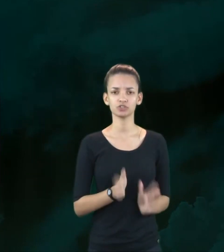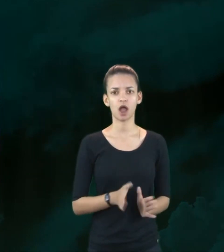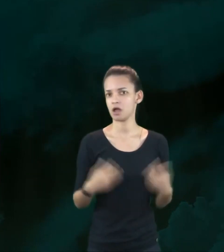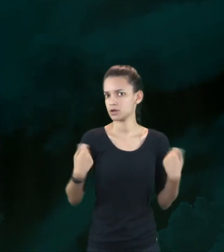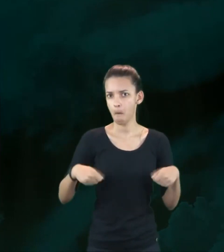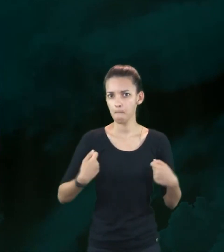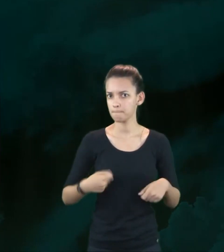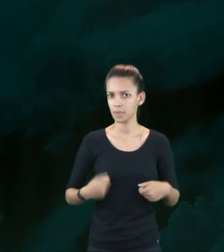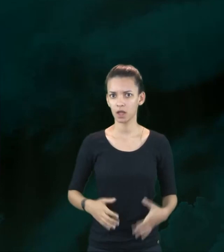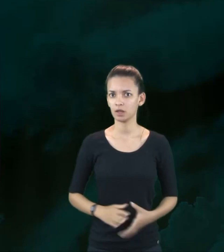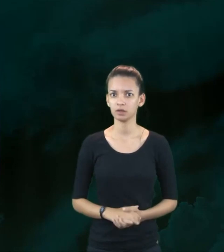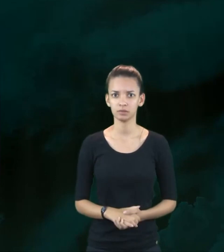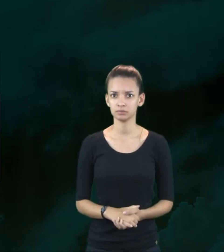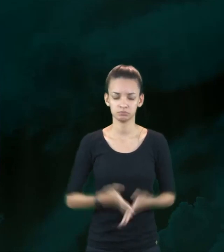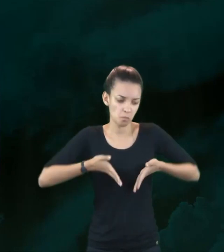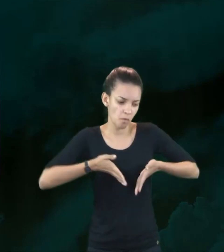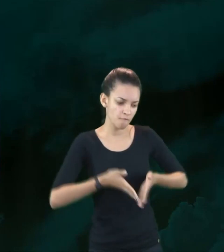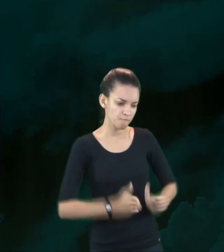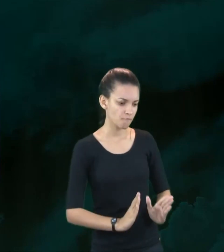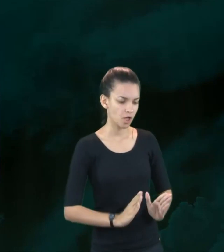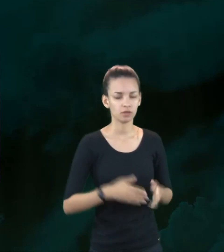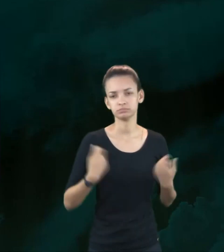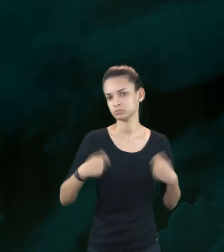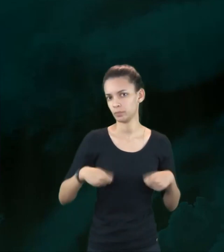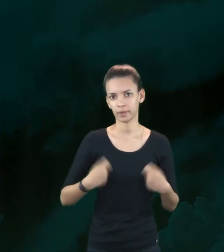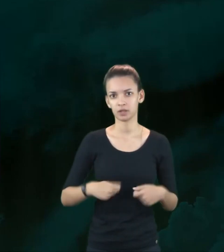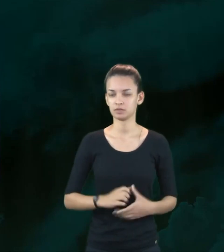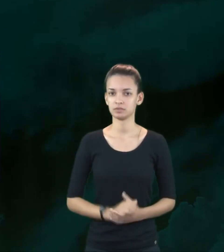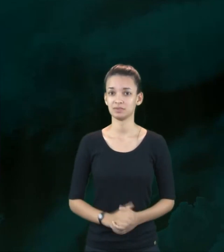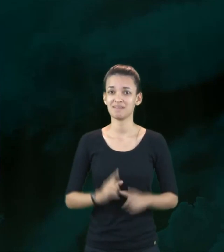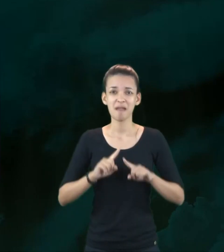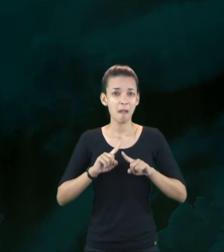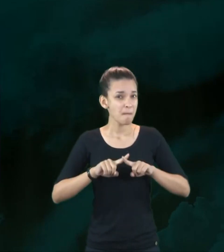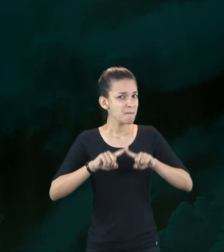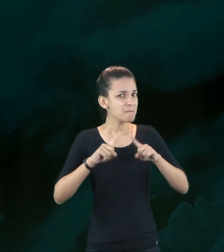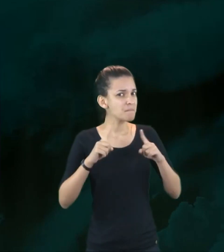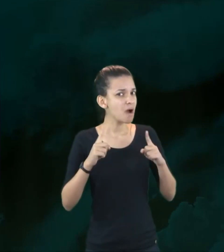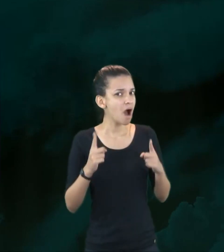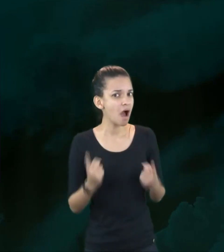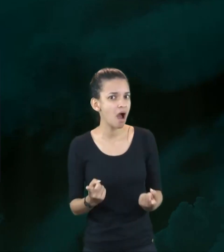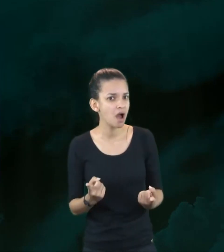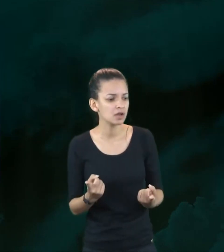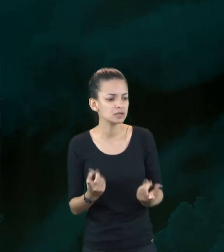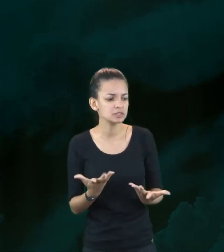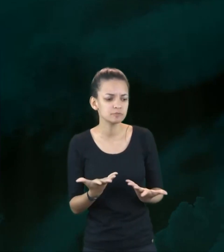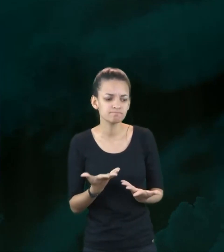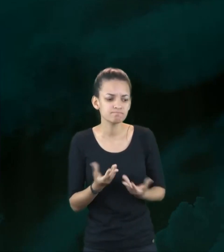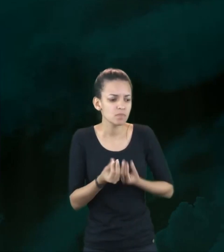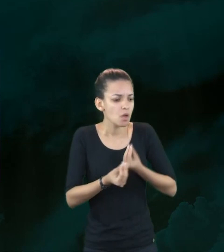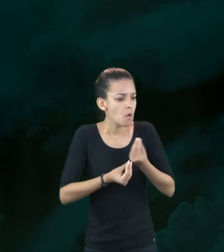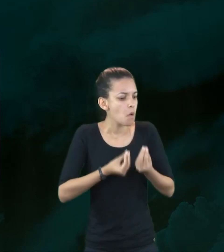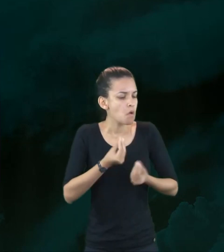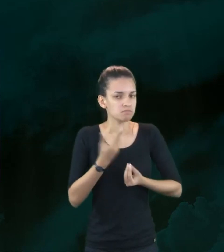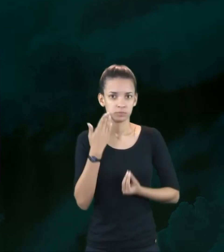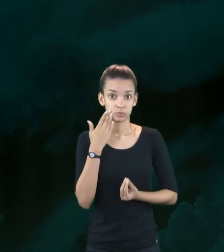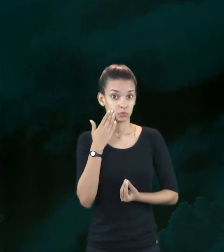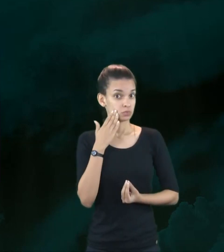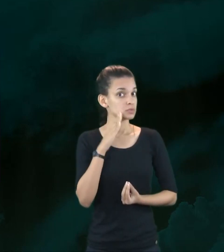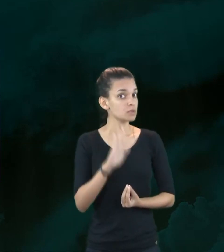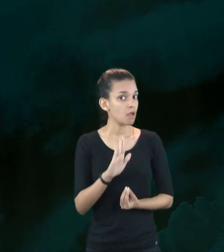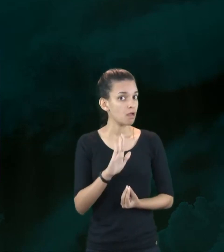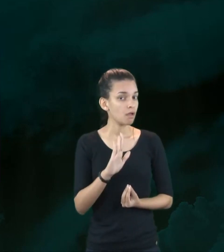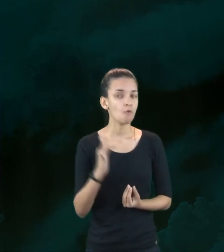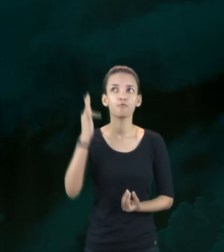de procriação, tá? Mas, de alguma forma, não me pergunte como, isso naquele dia nós vamos